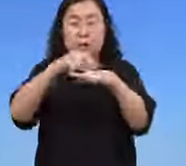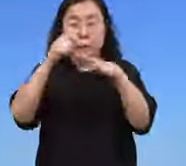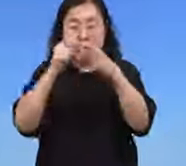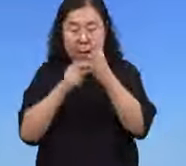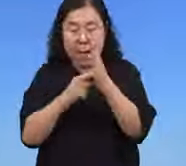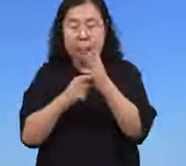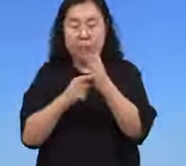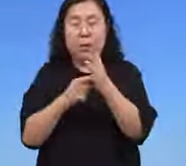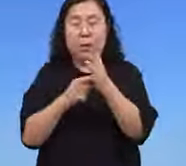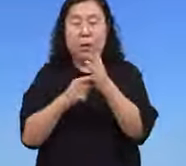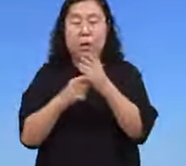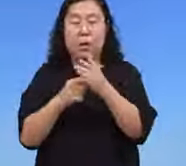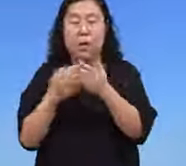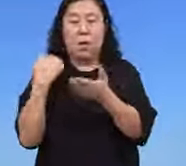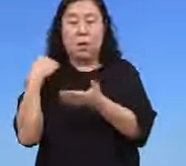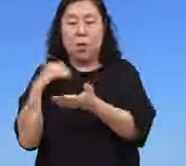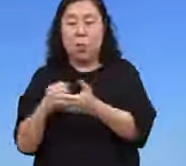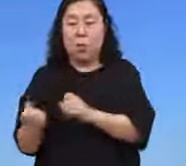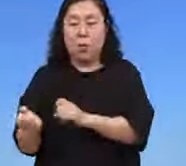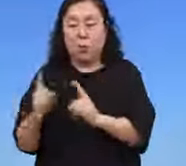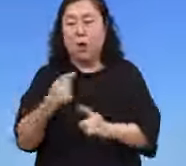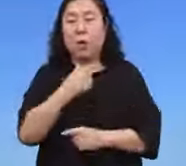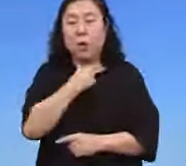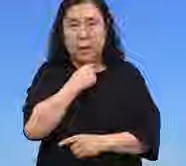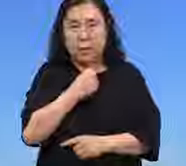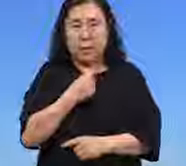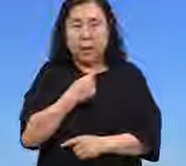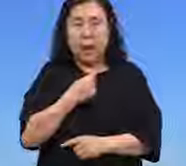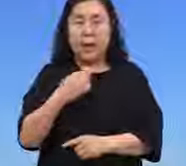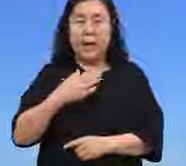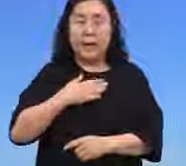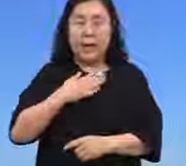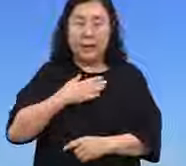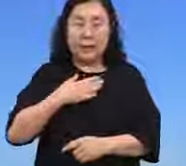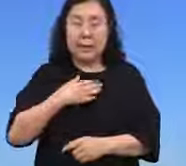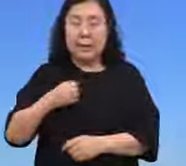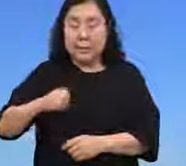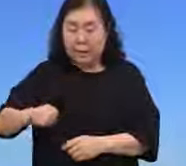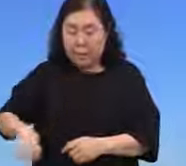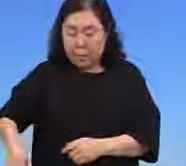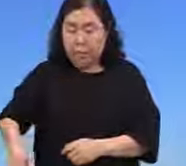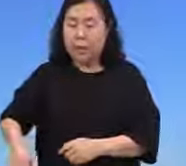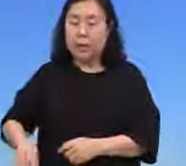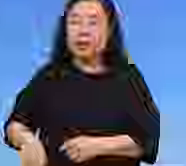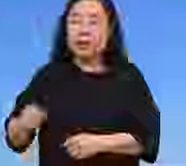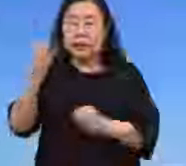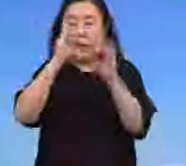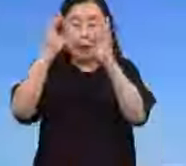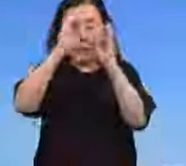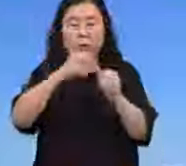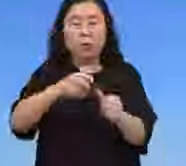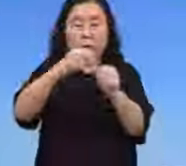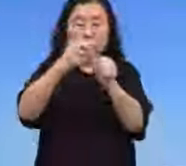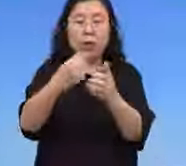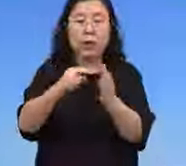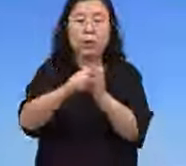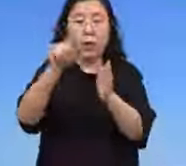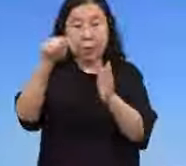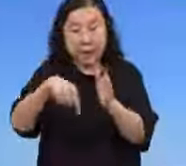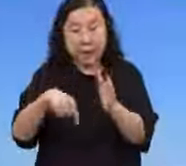회복하기를 원합니다. 인자는 잃어버린 것을 찾아 구원하러 왔다. 너희들도 이 마음을 회복하면